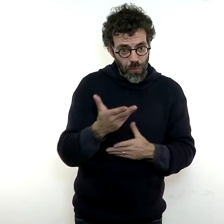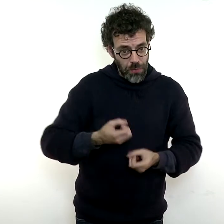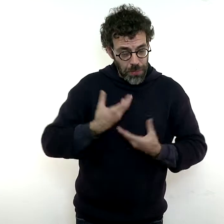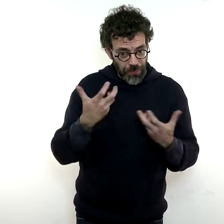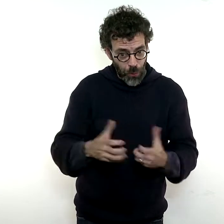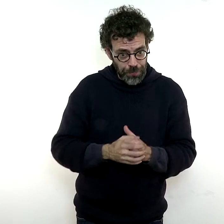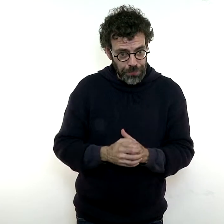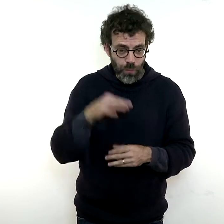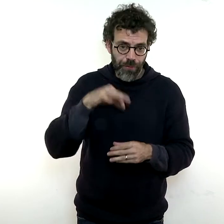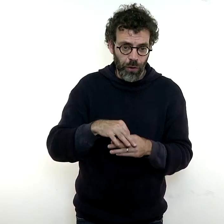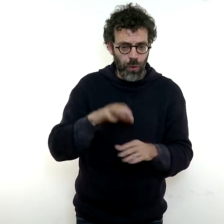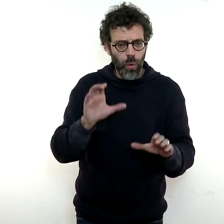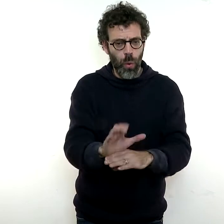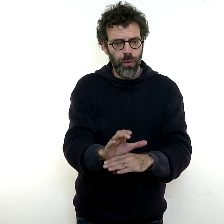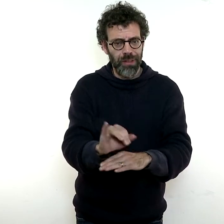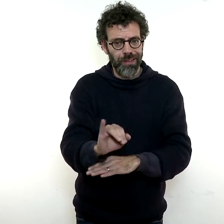Qui est contre?